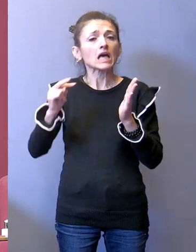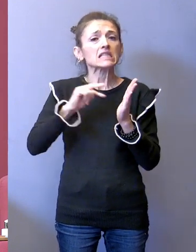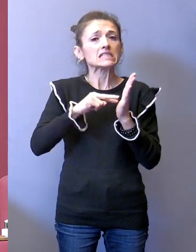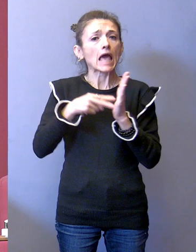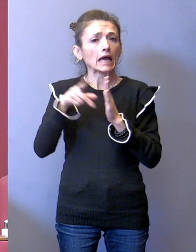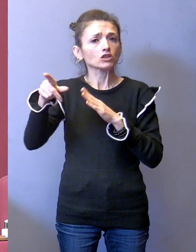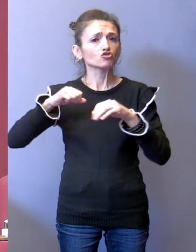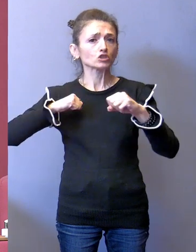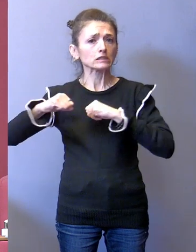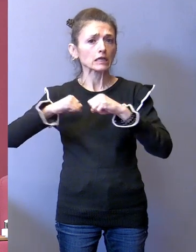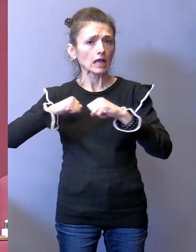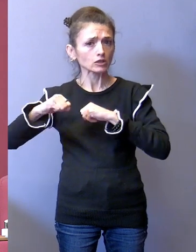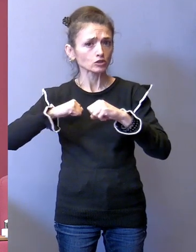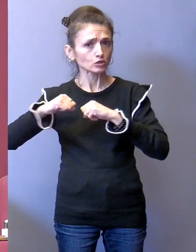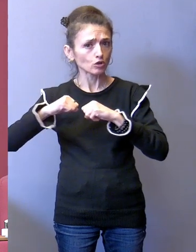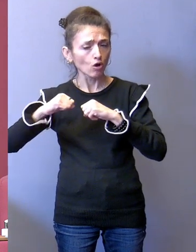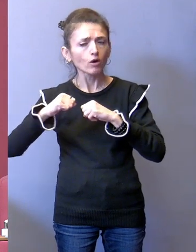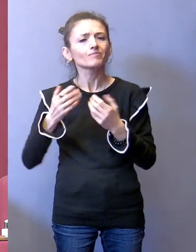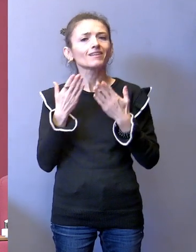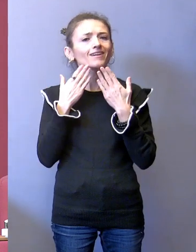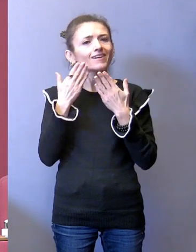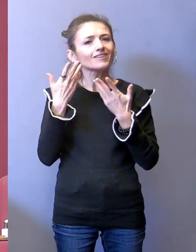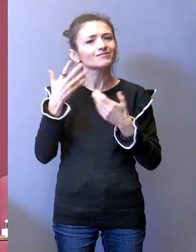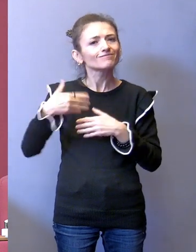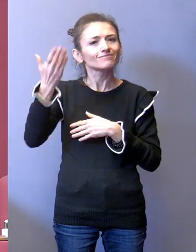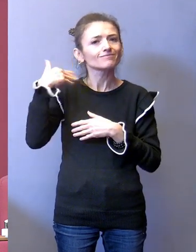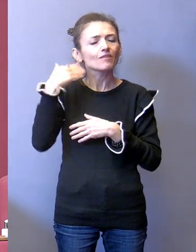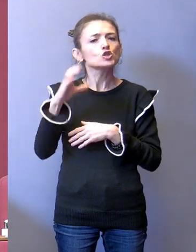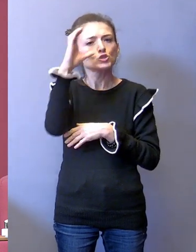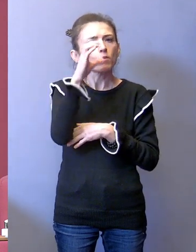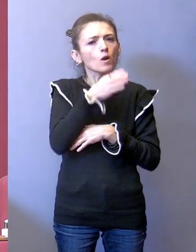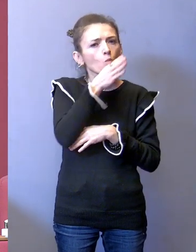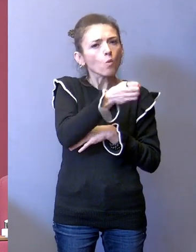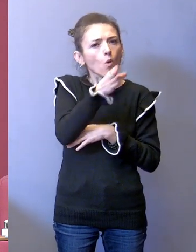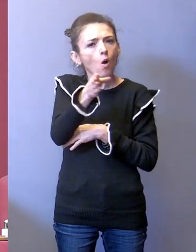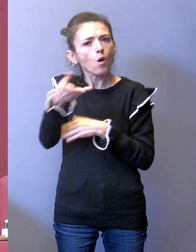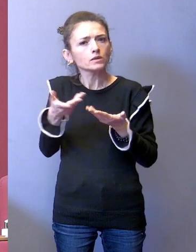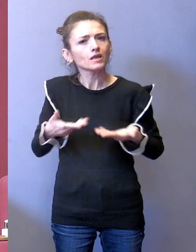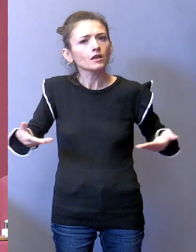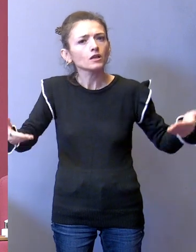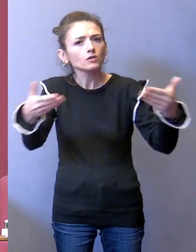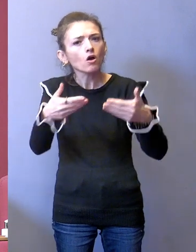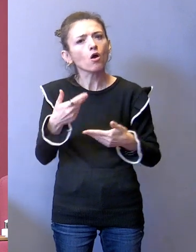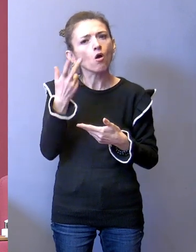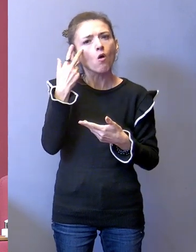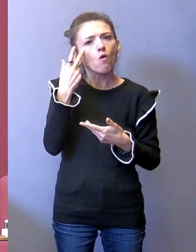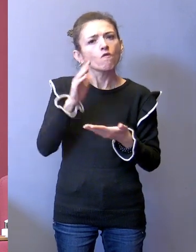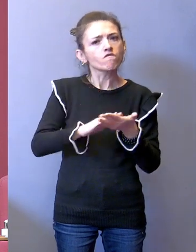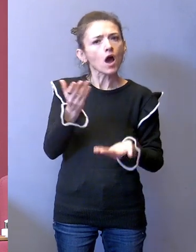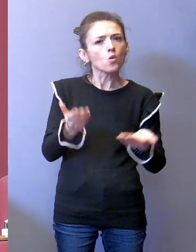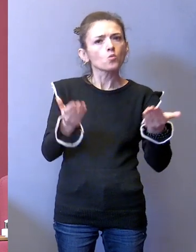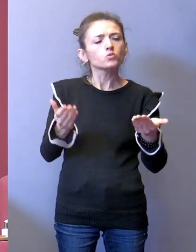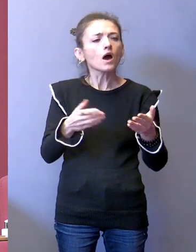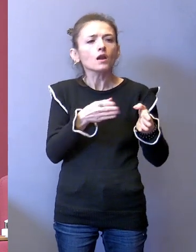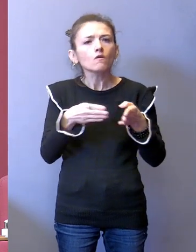specificamente di questo seguito di una serie di sopralluoghi che hanno effettuato nel territorio proprio per andare a verificare Quali sono i righi